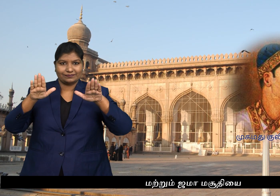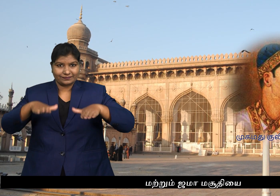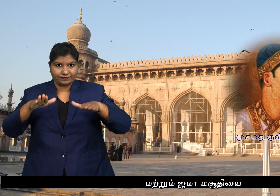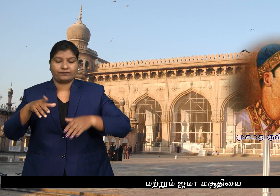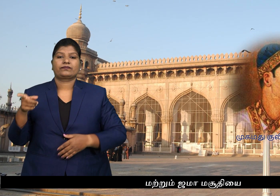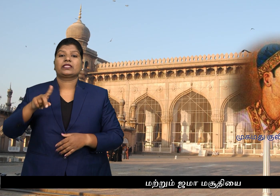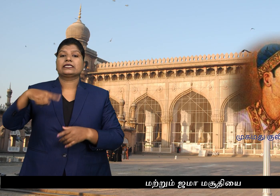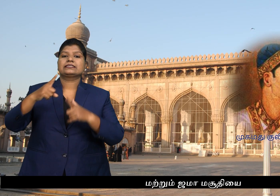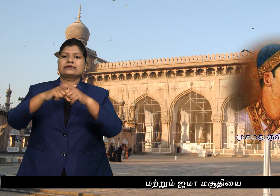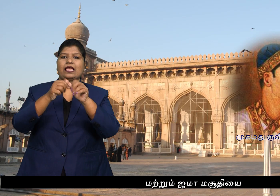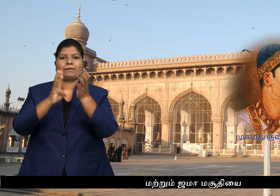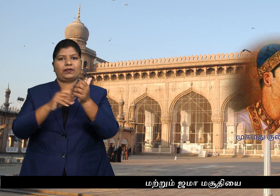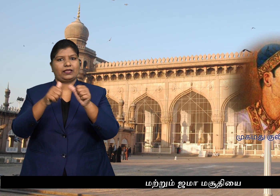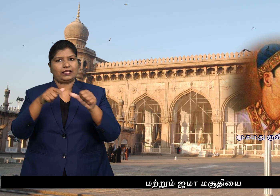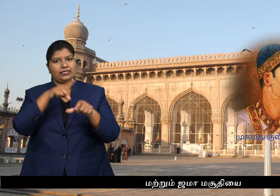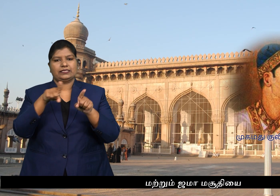மற்றும் ஜமா மசூதியை